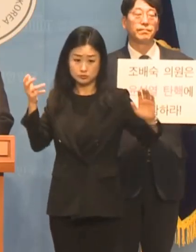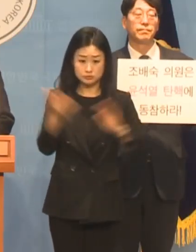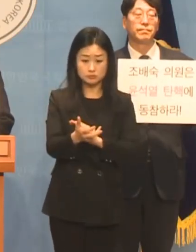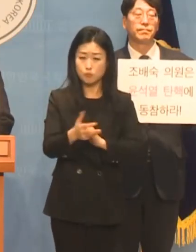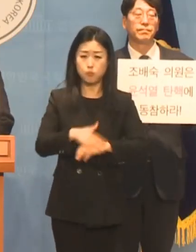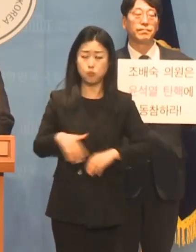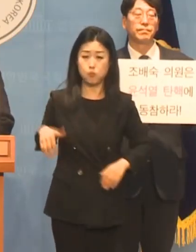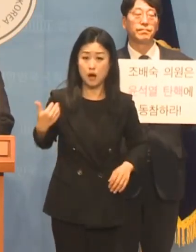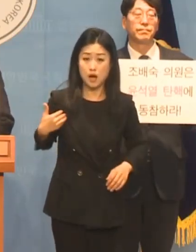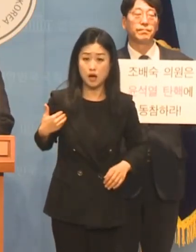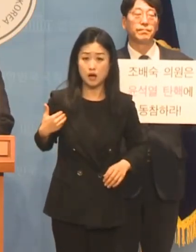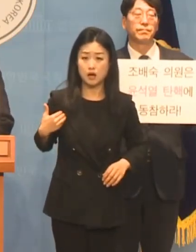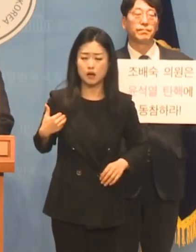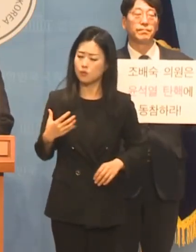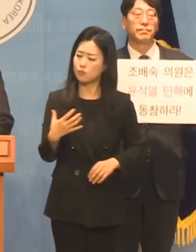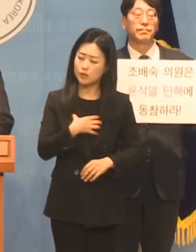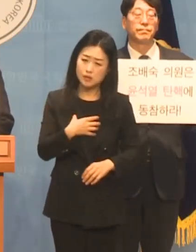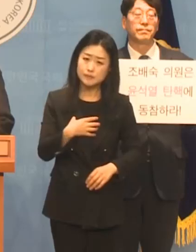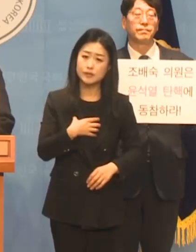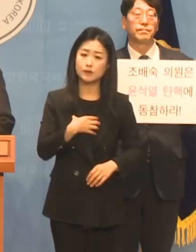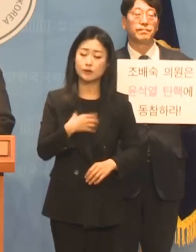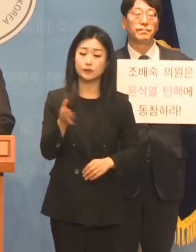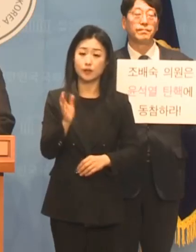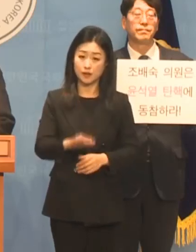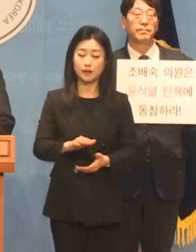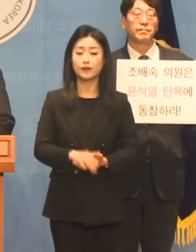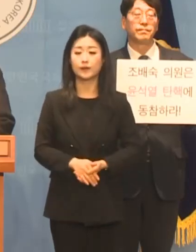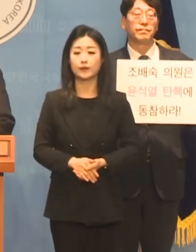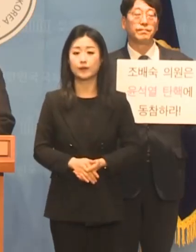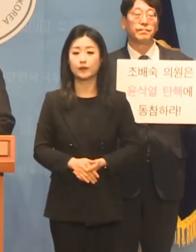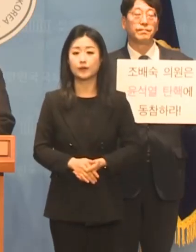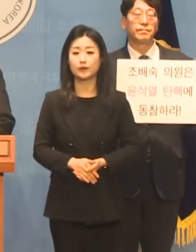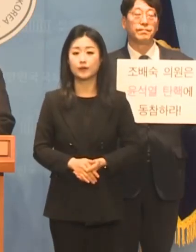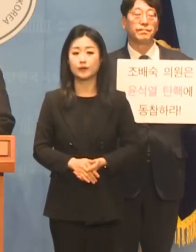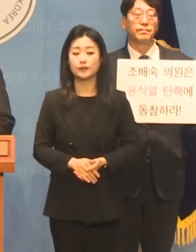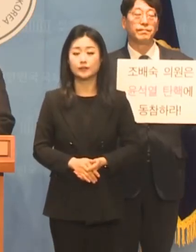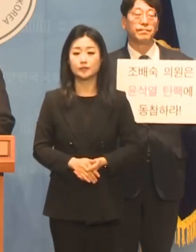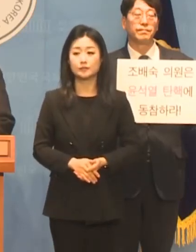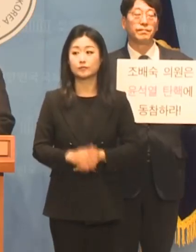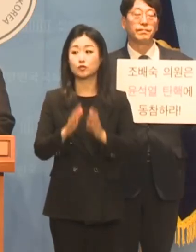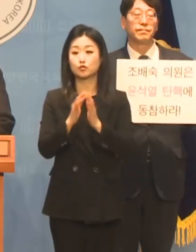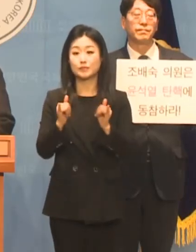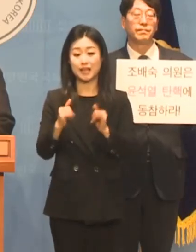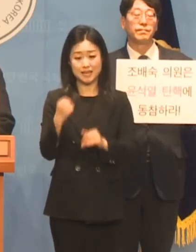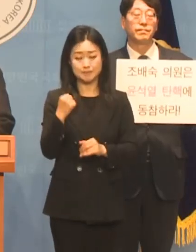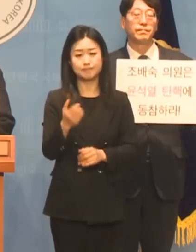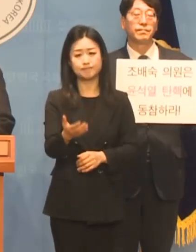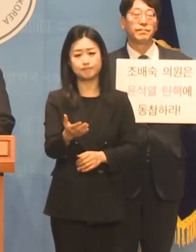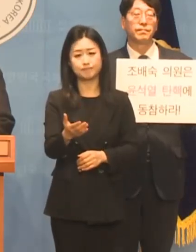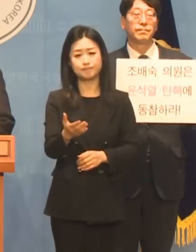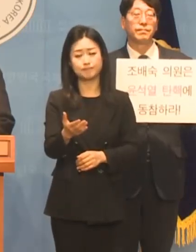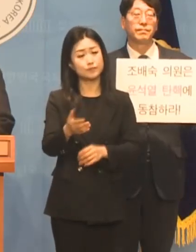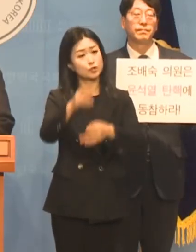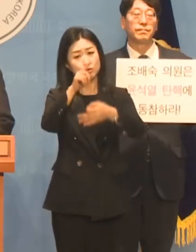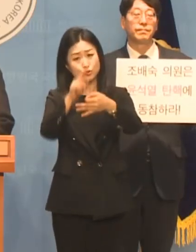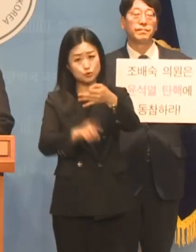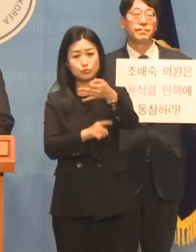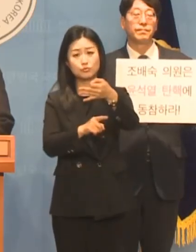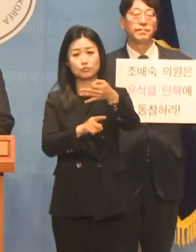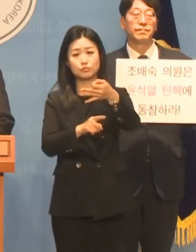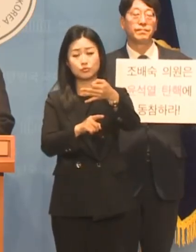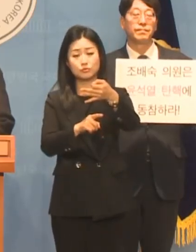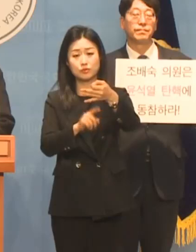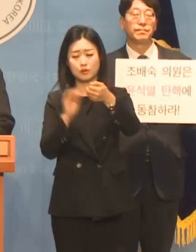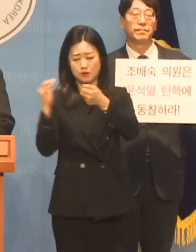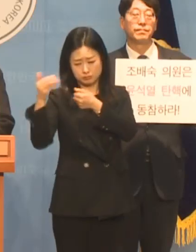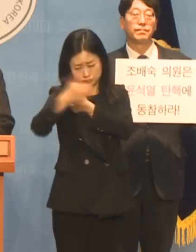있을지 알 수 없는 상황입니다. 그럼에도 불구하고 국민의힘은 여전히 윤석열 대통령을